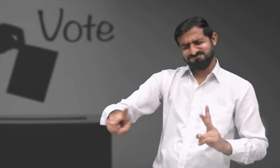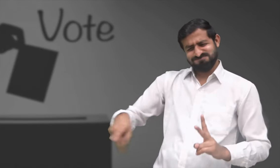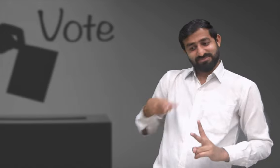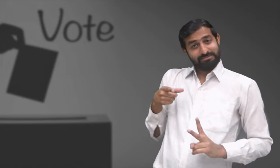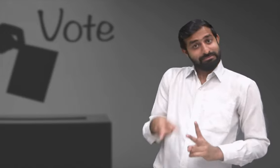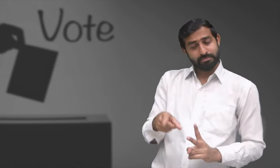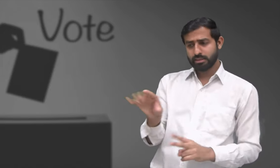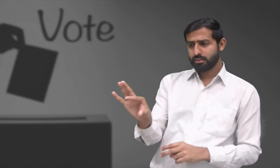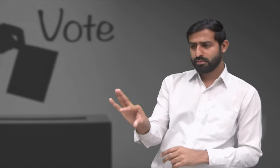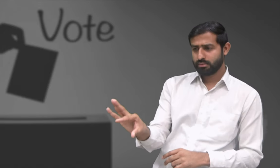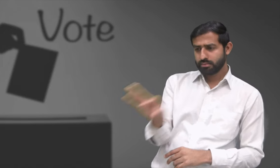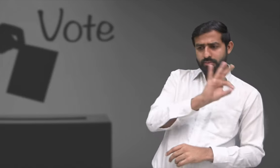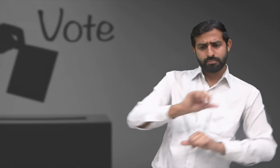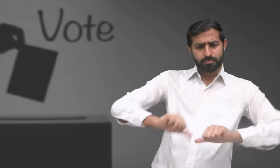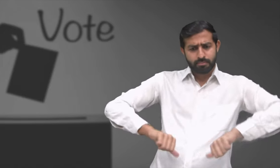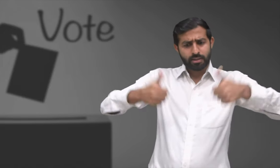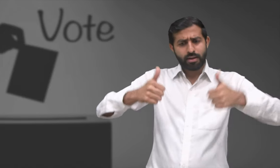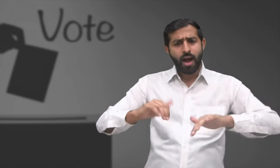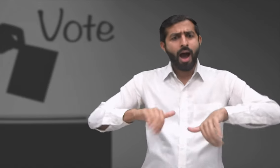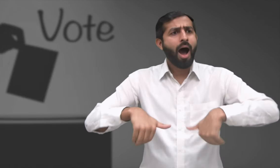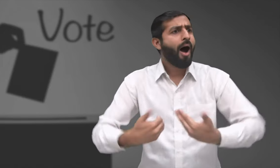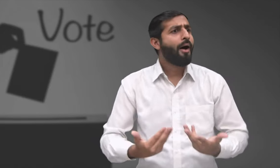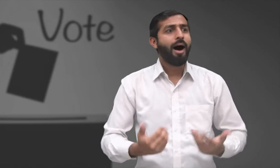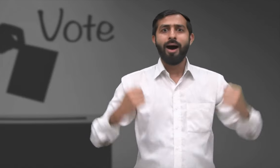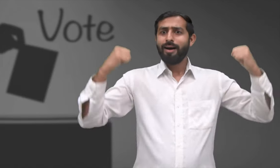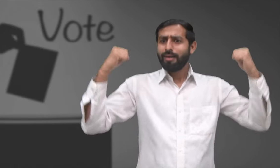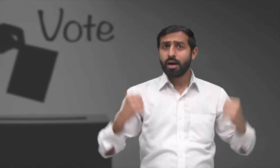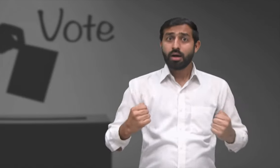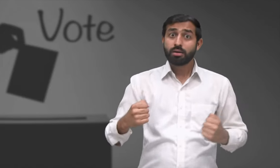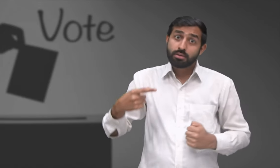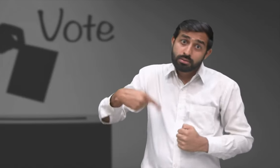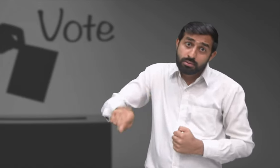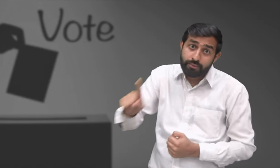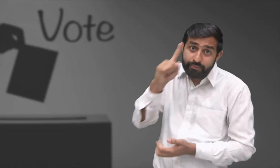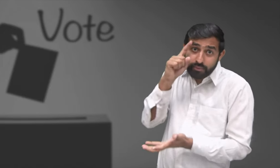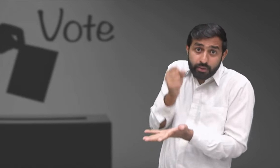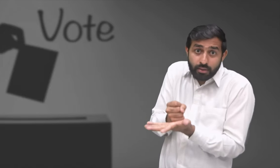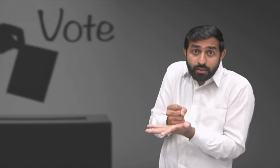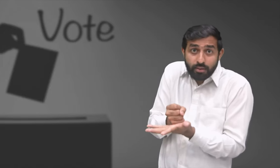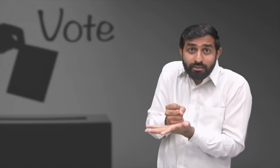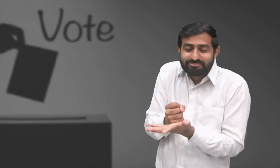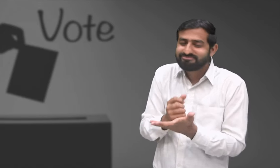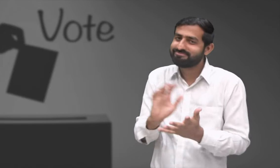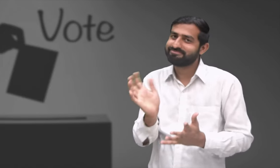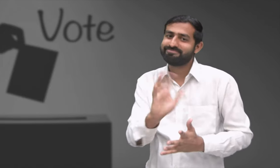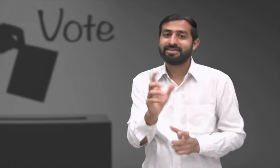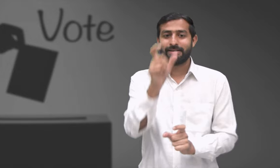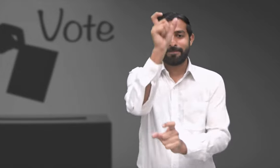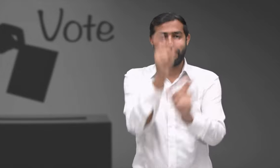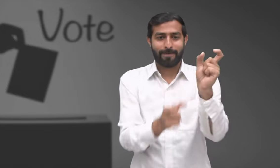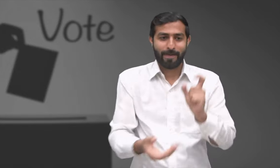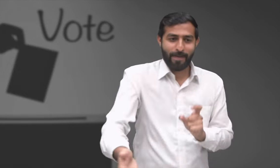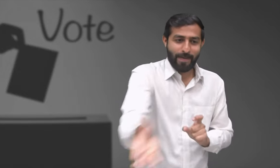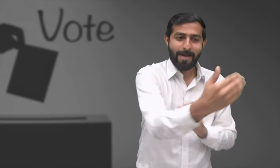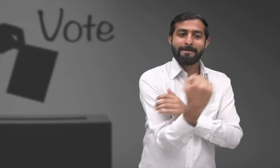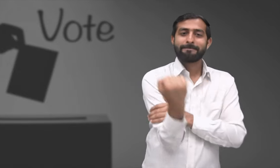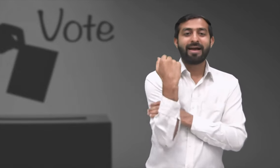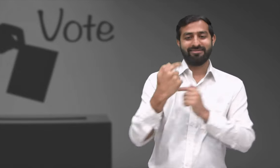राजनेताओं की जब नियुक्ति होती है तो क्या वह स्वयं ही अपना पद निर्धारित करते हैं ऐसा नहीं है यह निर्णय